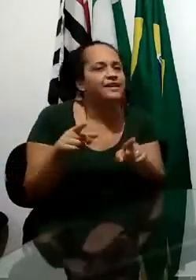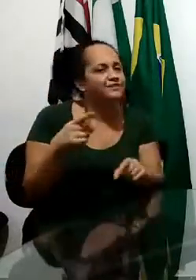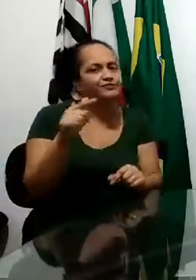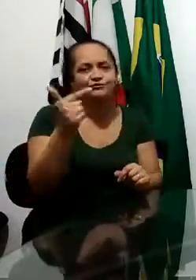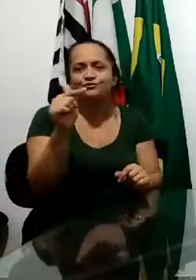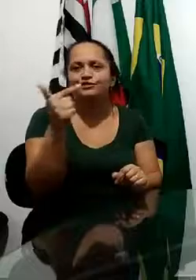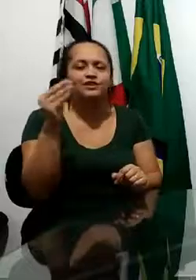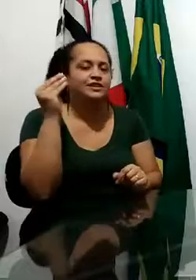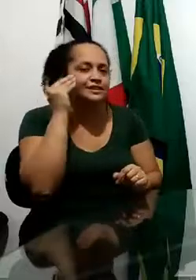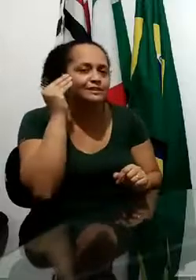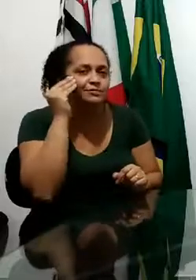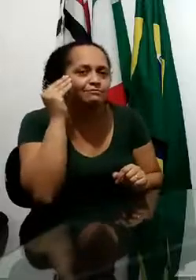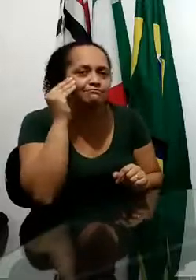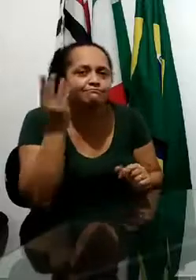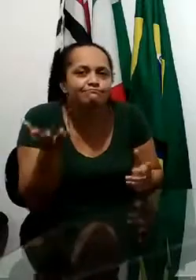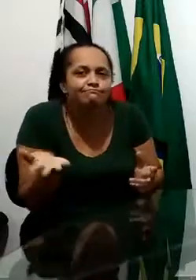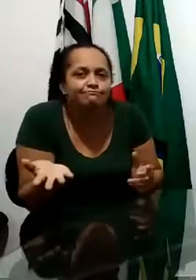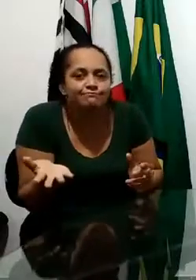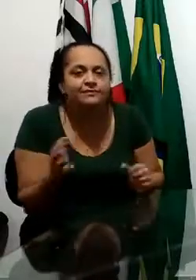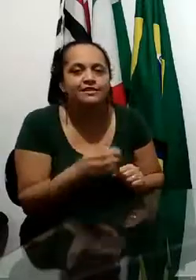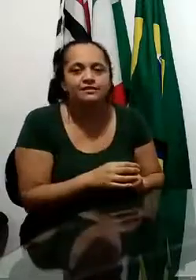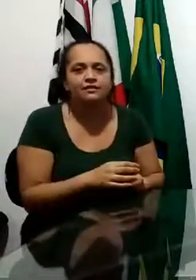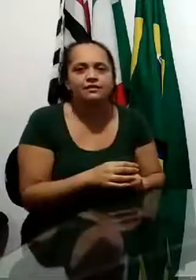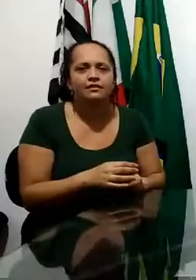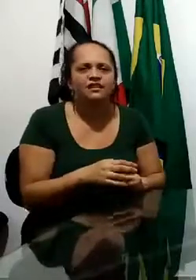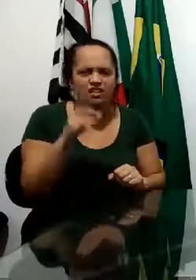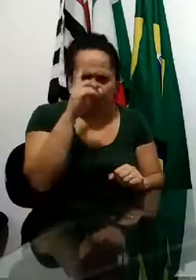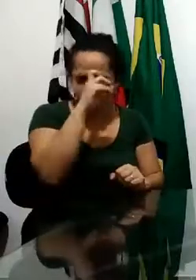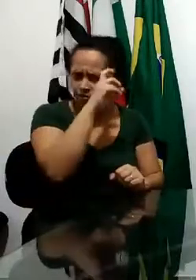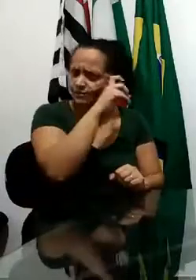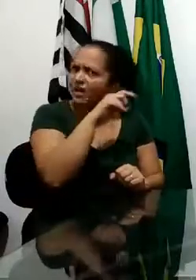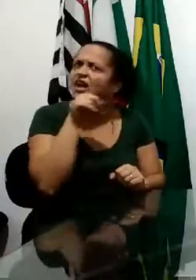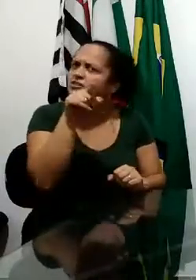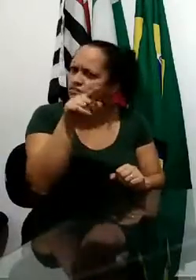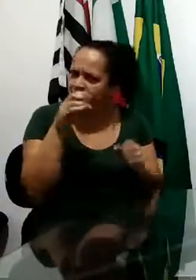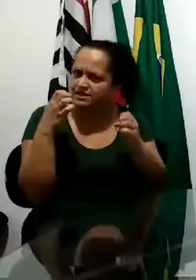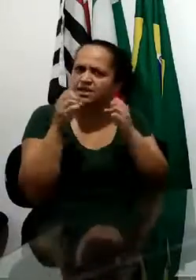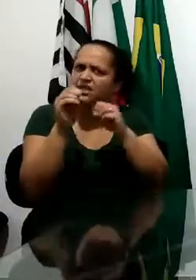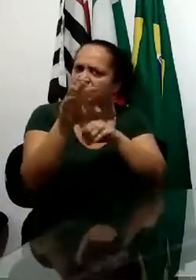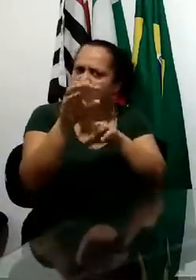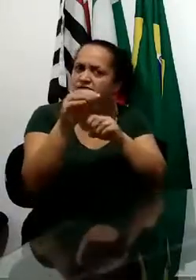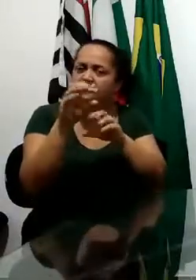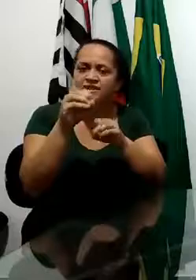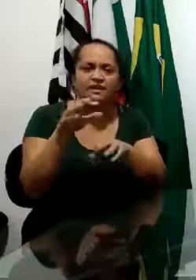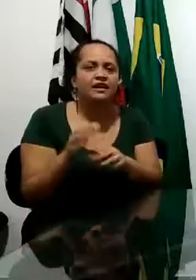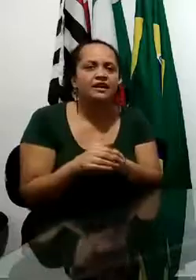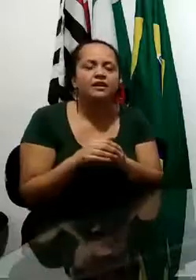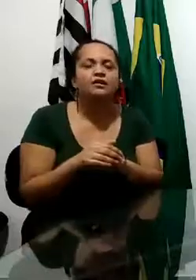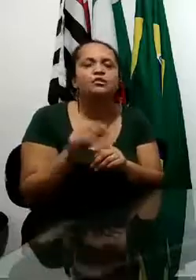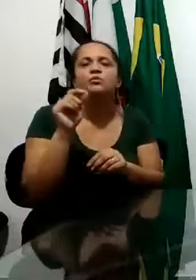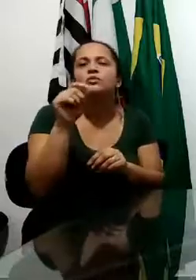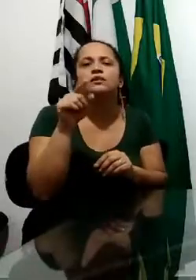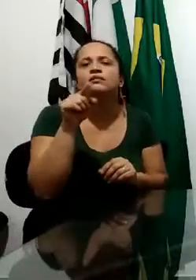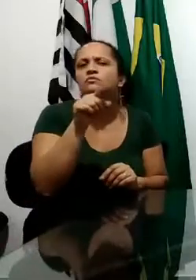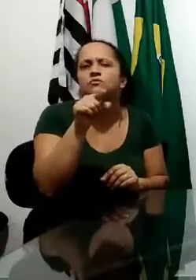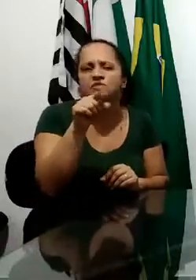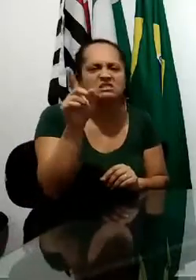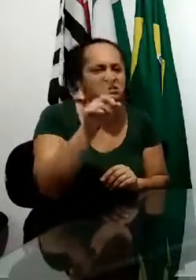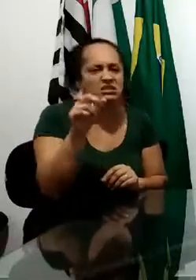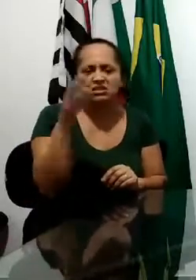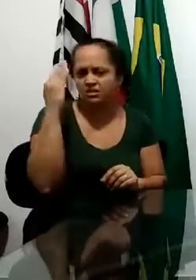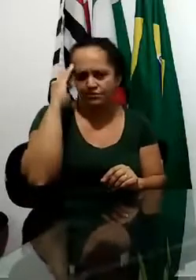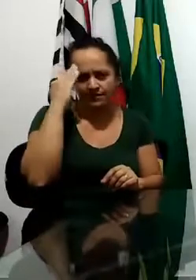experimentando. E aí fica difícil você pregar de uma coisa que você não está vivenciando. Então Deus